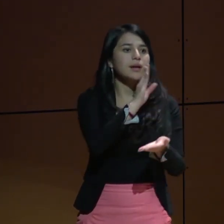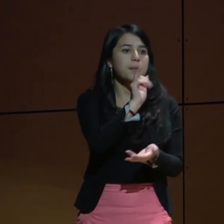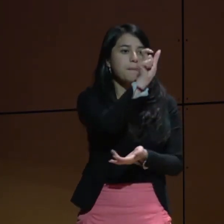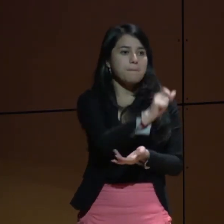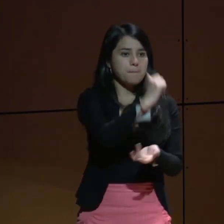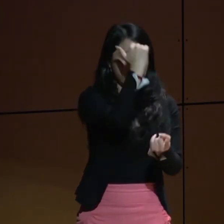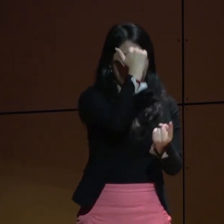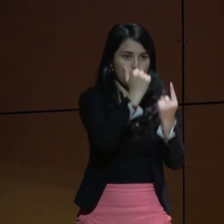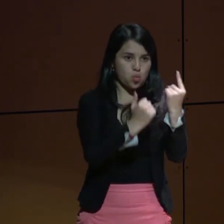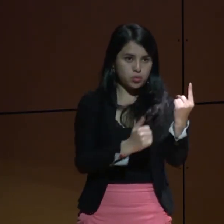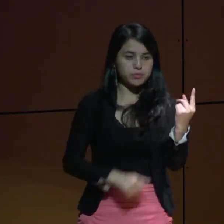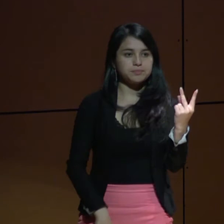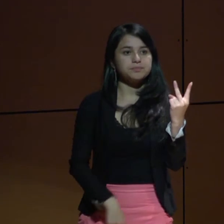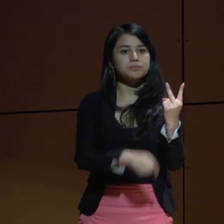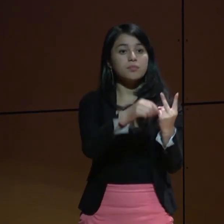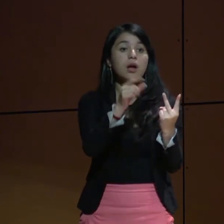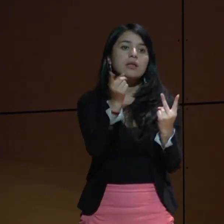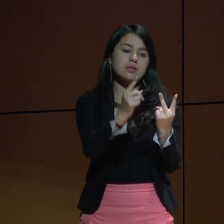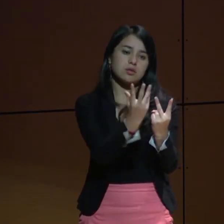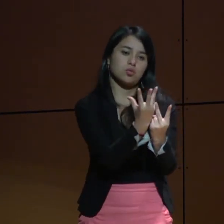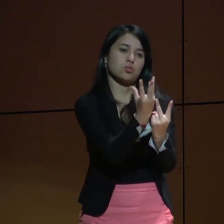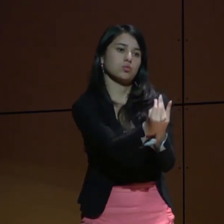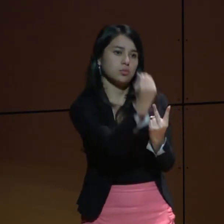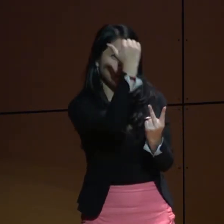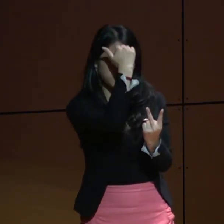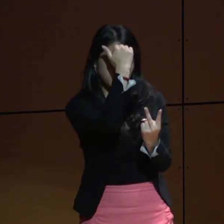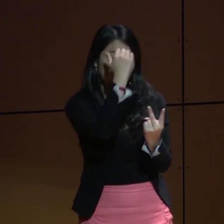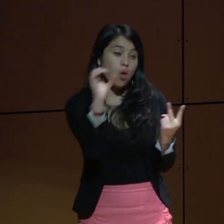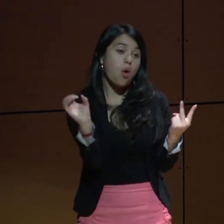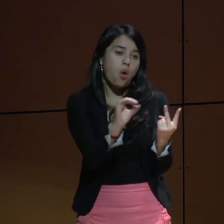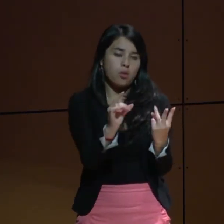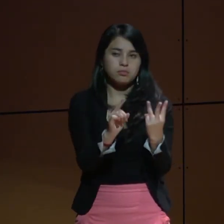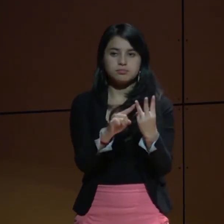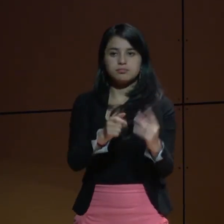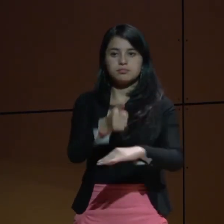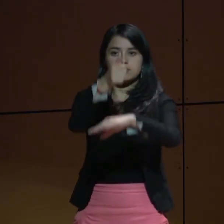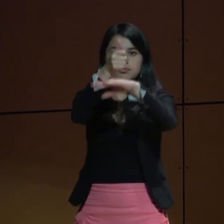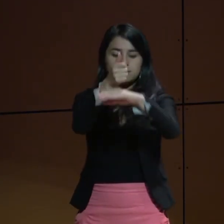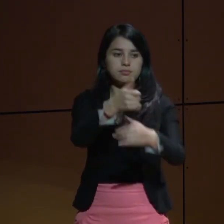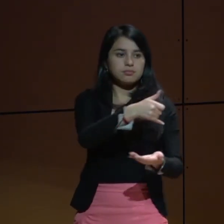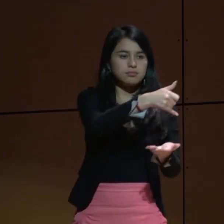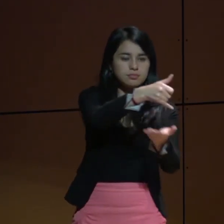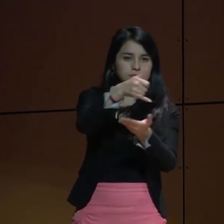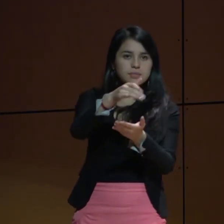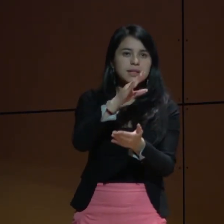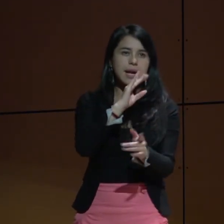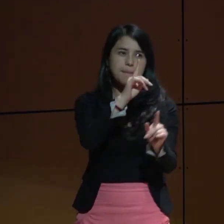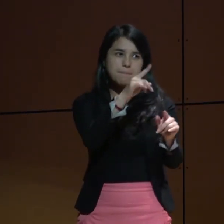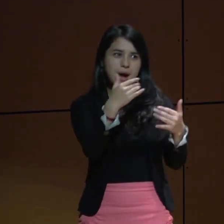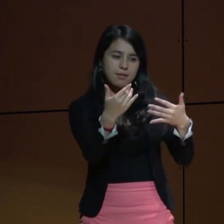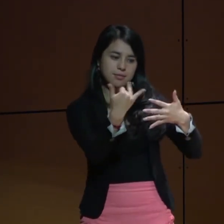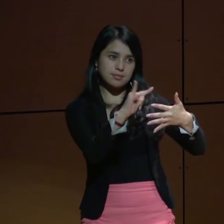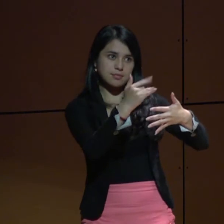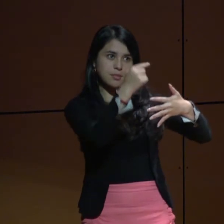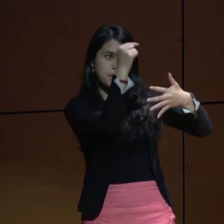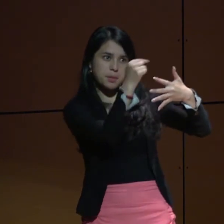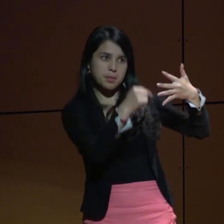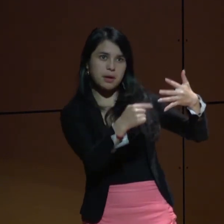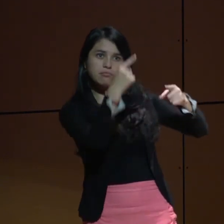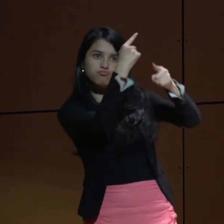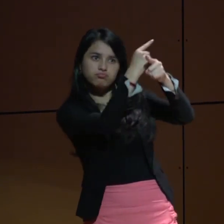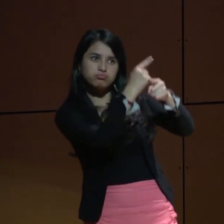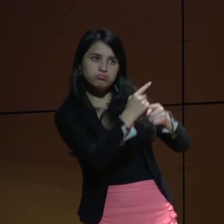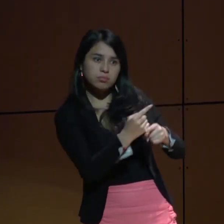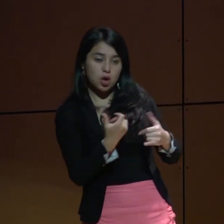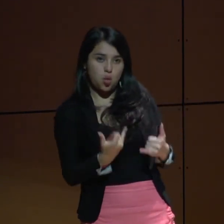docente, a un colectivo de docentes o a un rector que cumpla con los criterios de